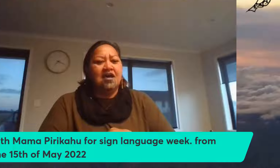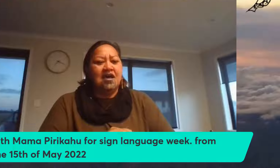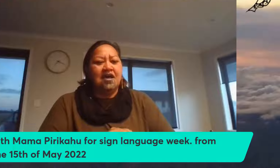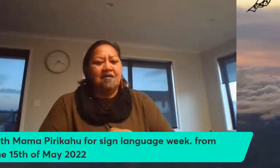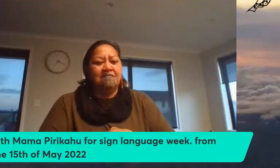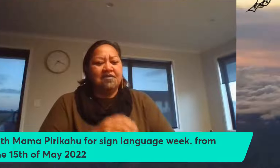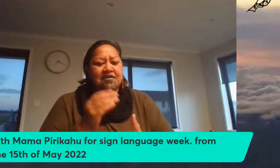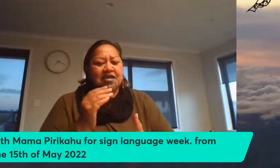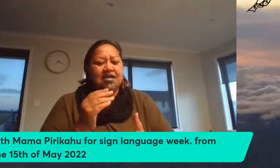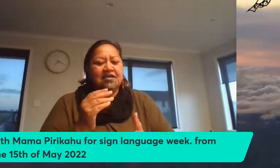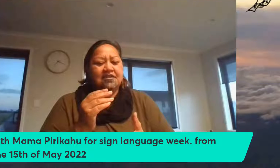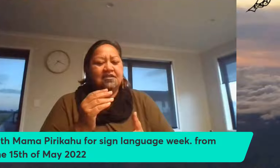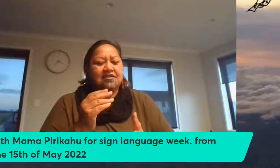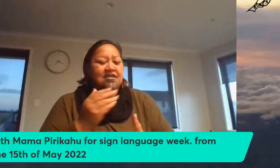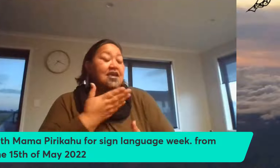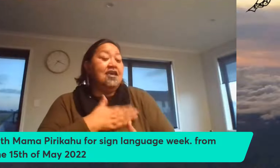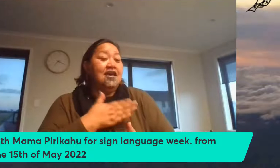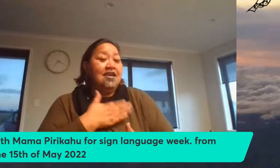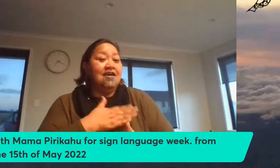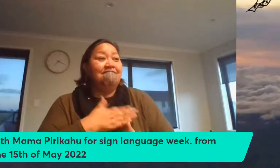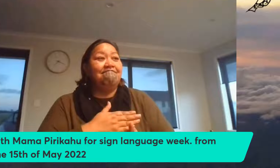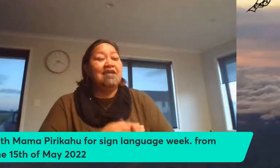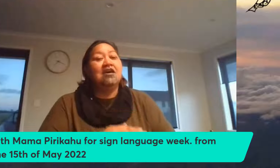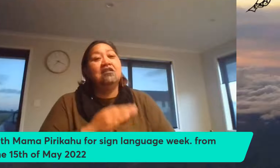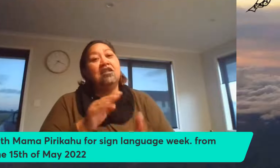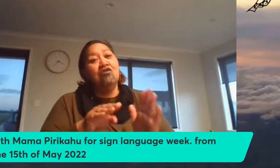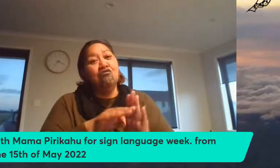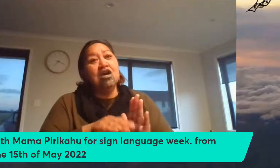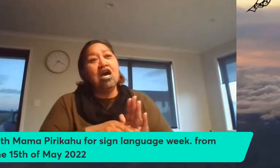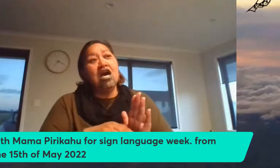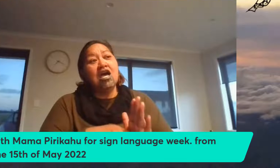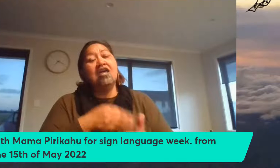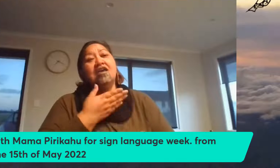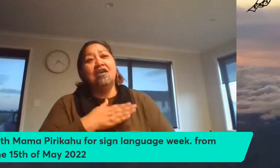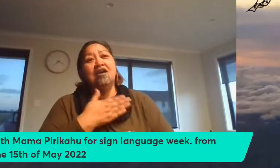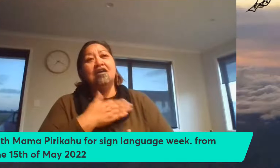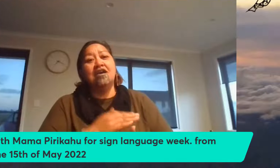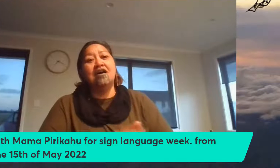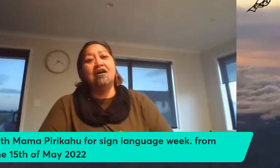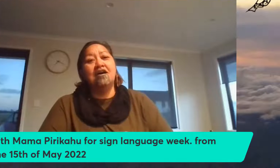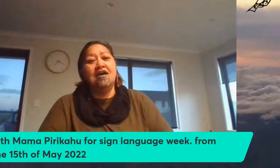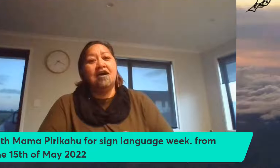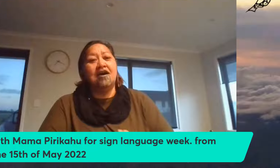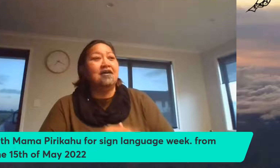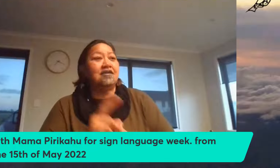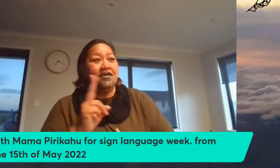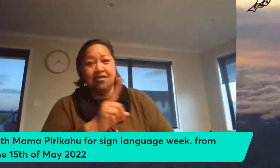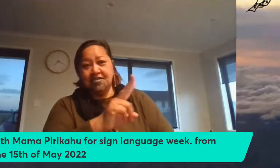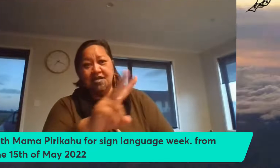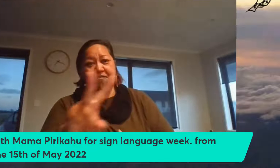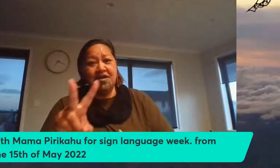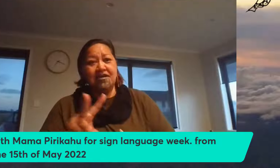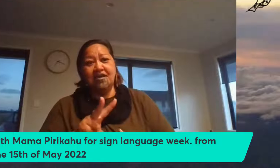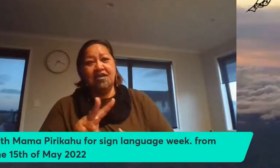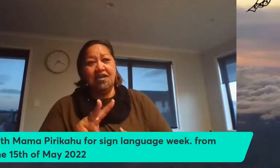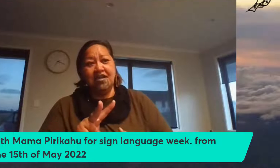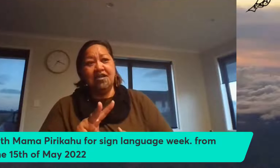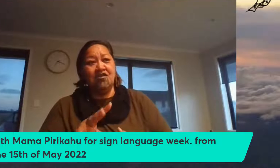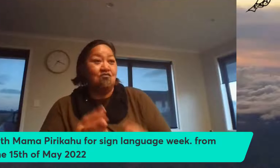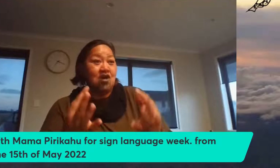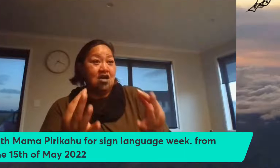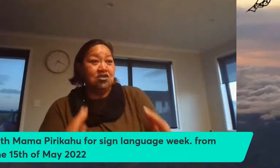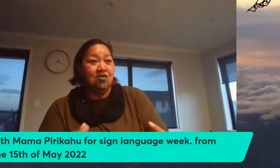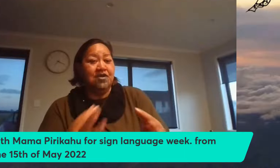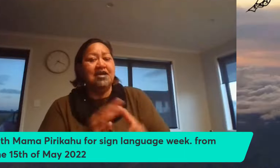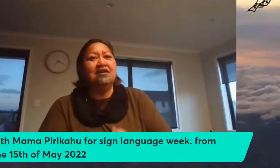Heoi, ki te hiahia, te hunga e hiahia kia kitea mai ai i